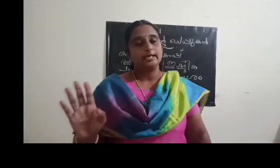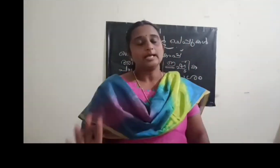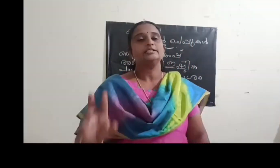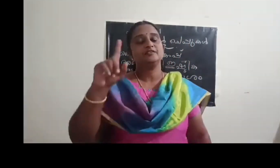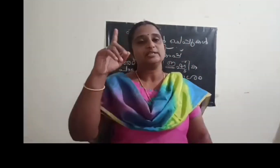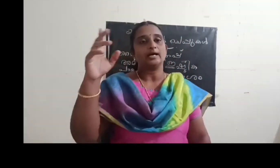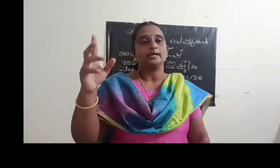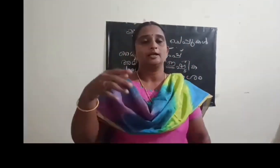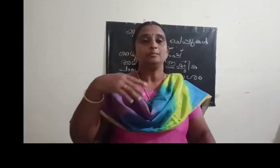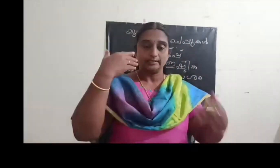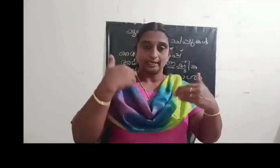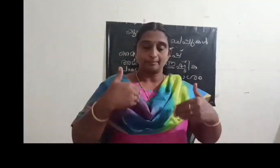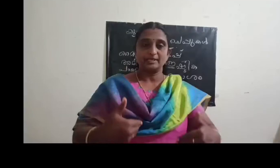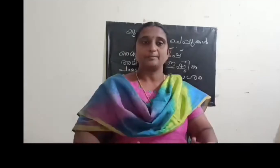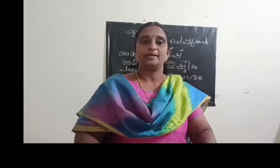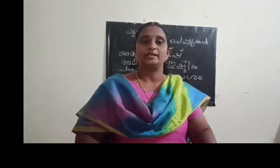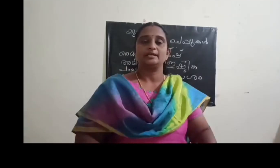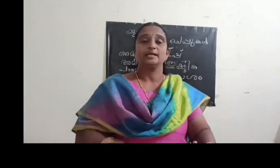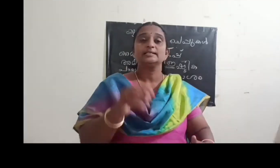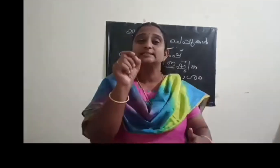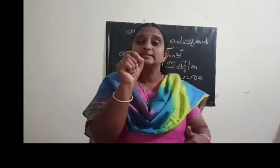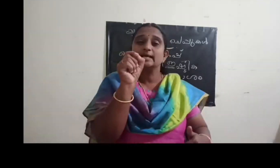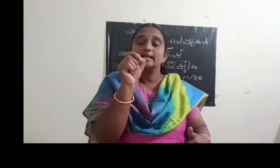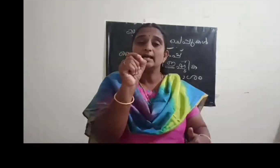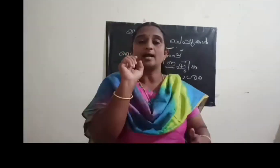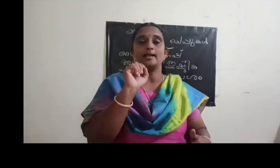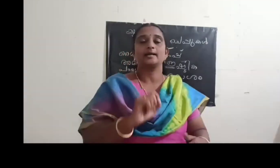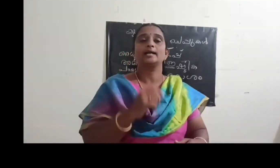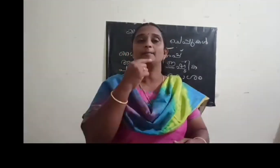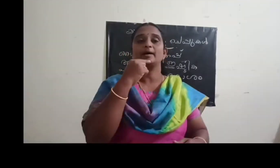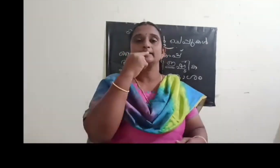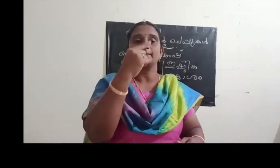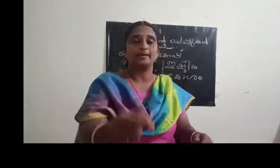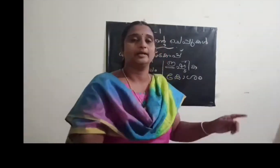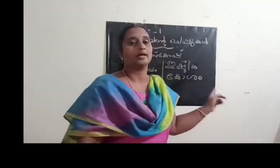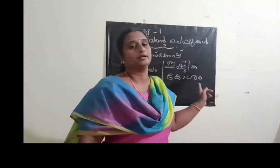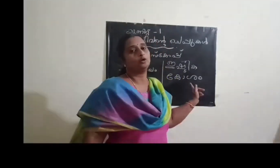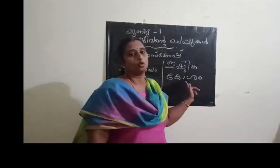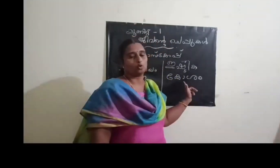എല്ലാ ജീവജാലങ്ങളും നിർമ്മിക്കപ്പെട്ടിരിക്കുന്ന ചെറിയ ഘടകങ്ങളെ പറയുന്ന പേരാണ്